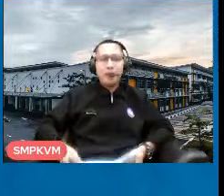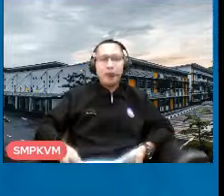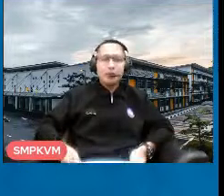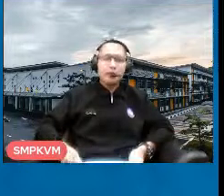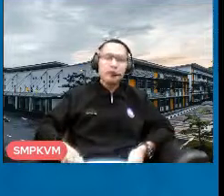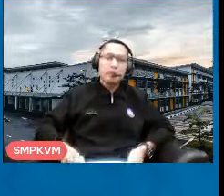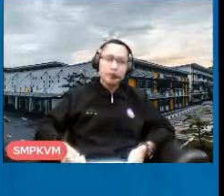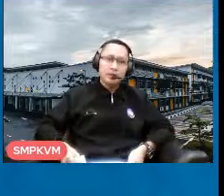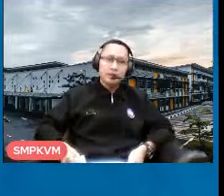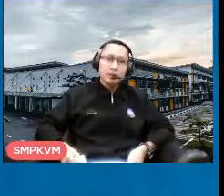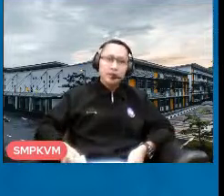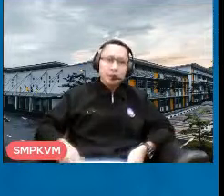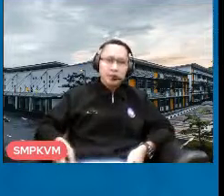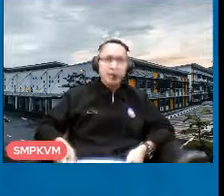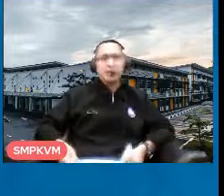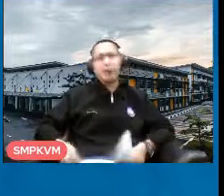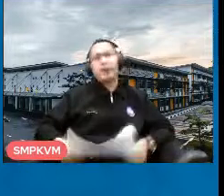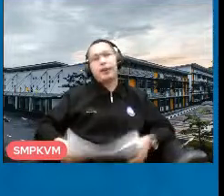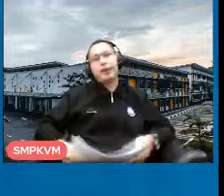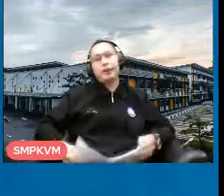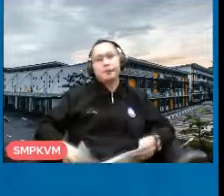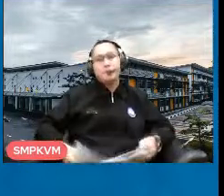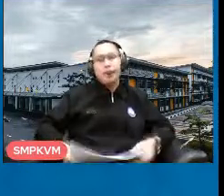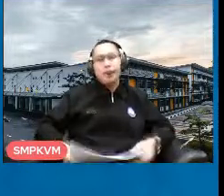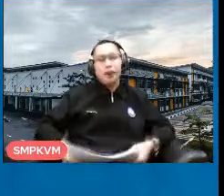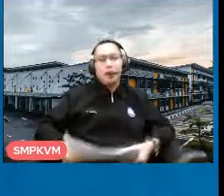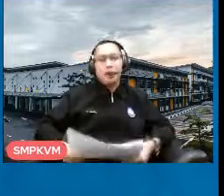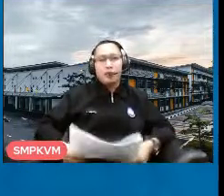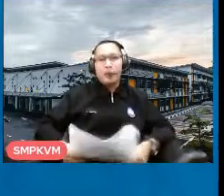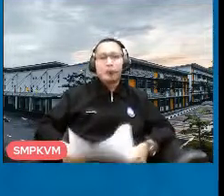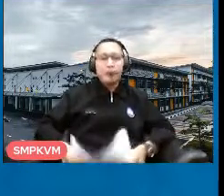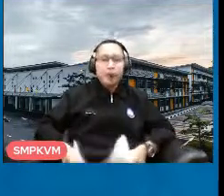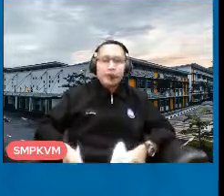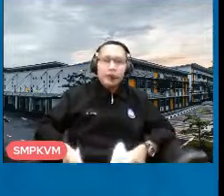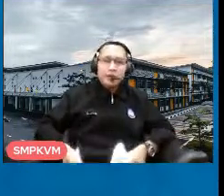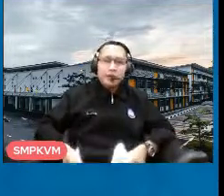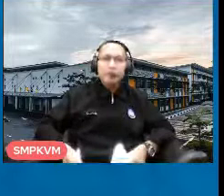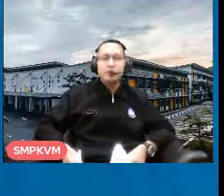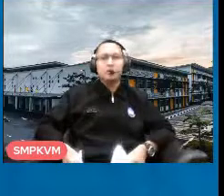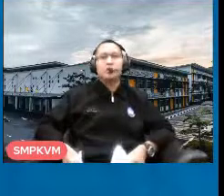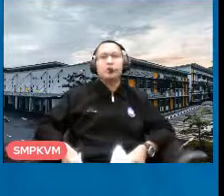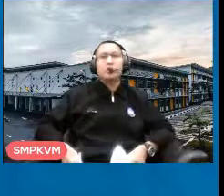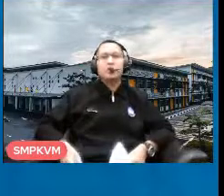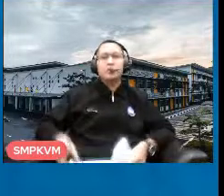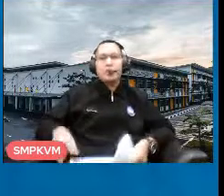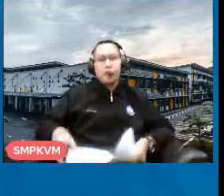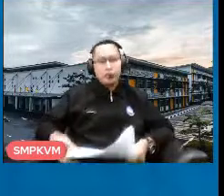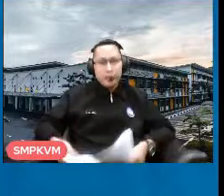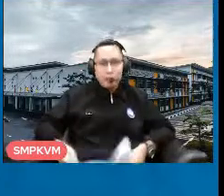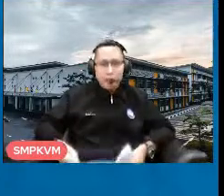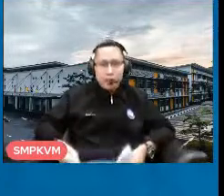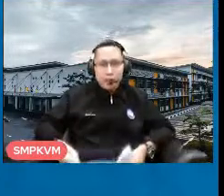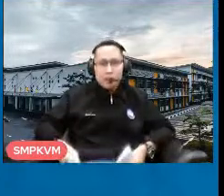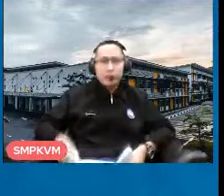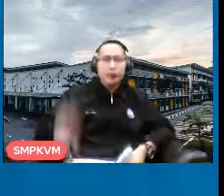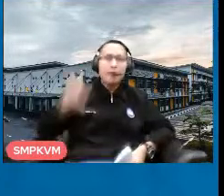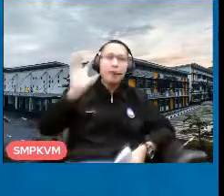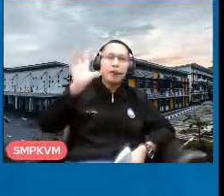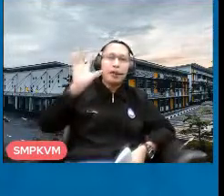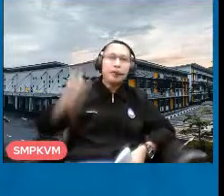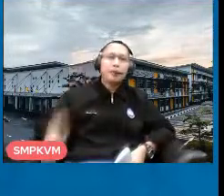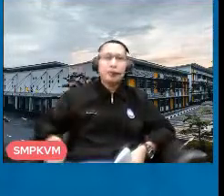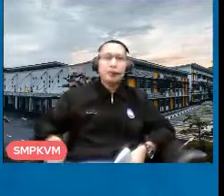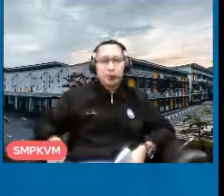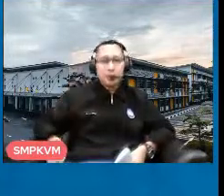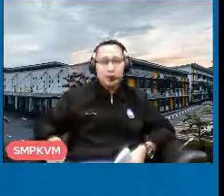Dihebohkan dari masuk ke sumaco jadi saya sampaikan pohon pinang pagi perhimpunan mingguan ke ataupun saya